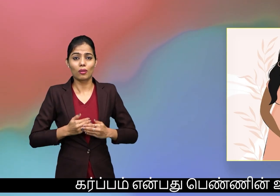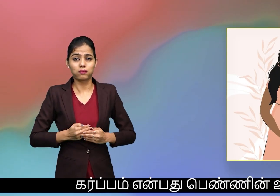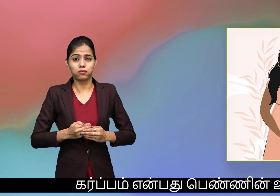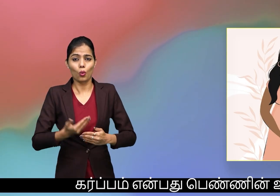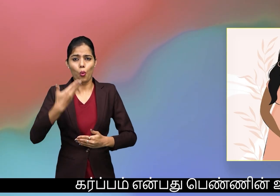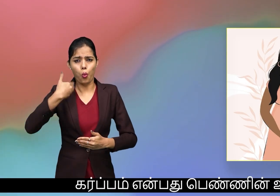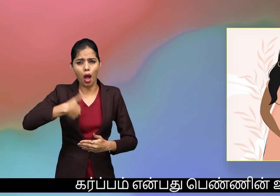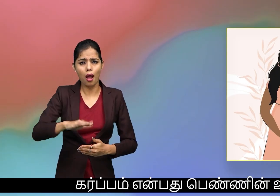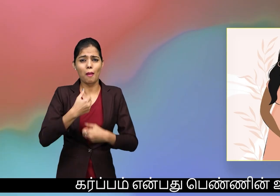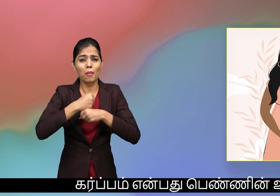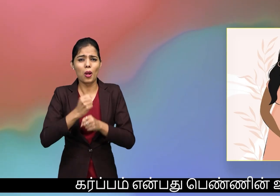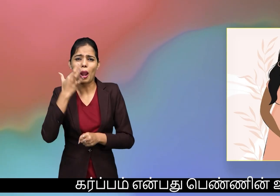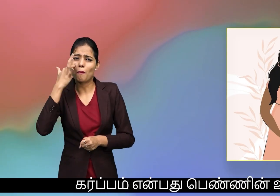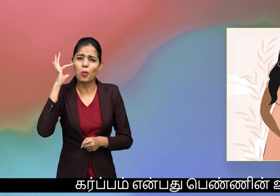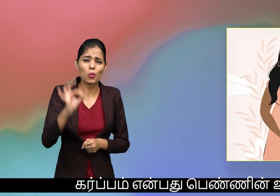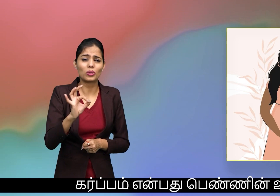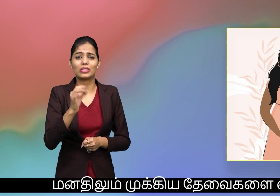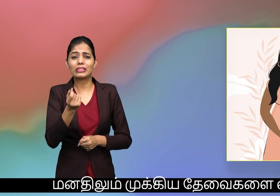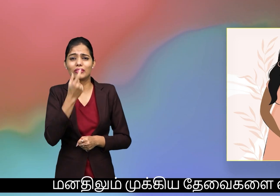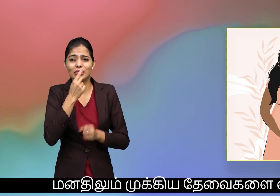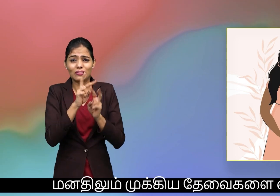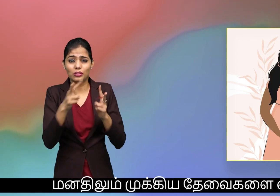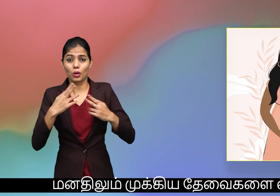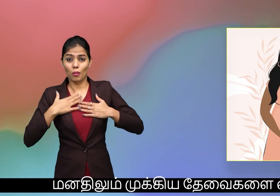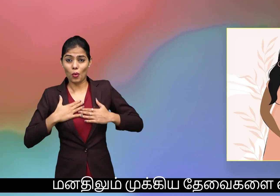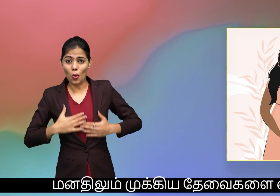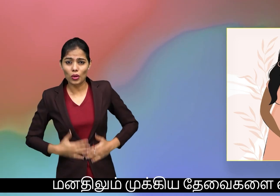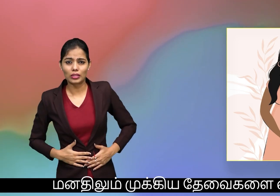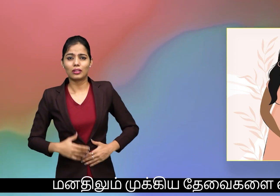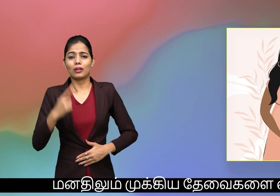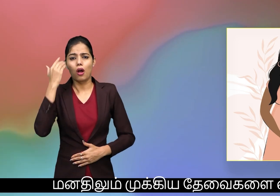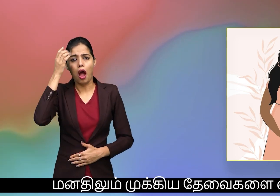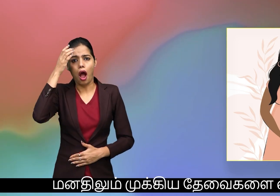கர்ப்பம் என்பது பெண்ணின் உடலிலும் மனதிலும் முக்கிய தேவைகளை ஏற்படுத்தும்.